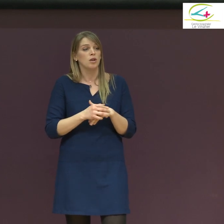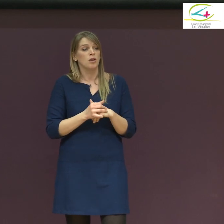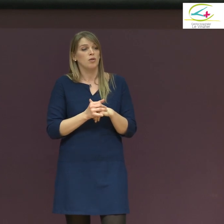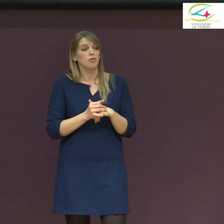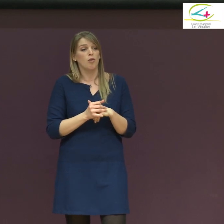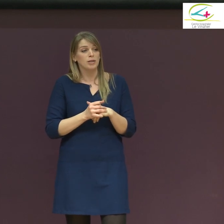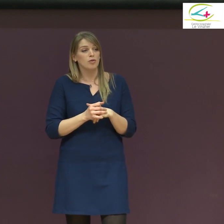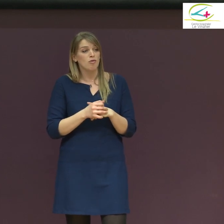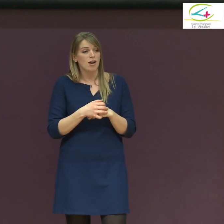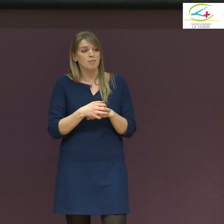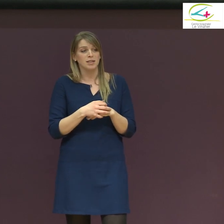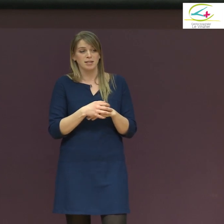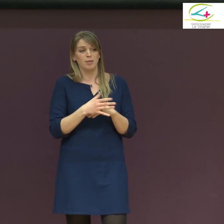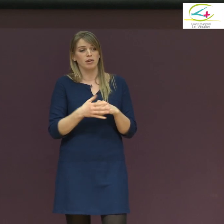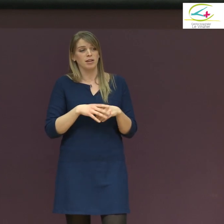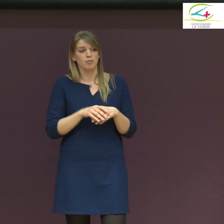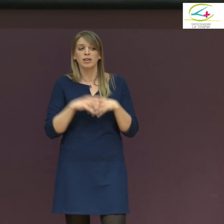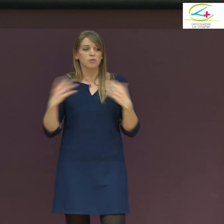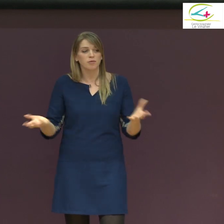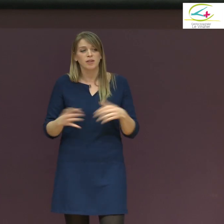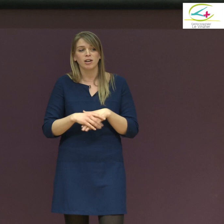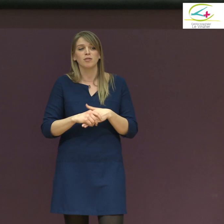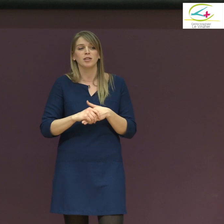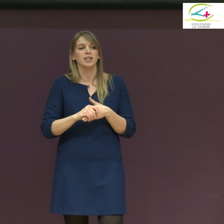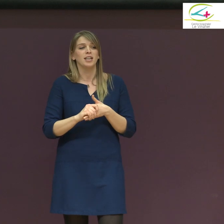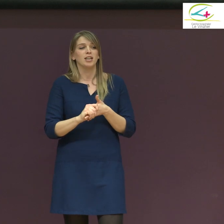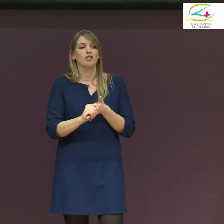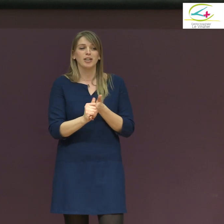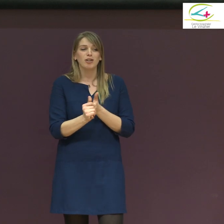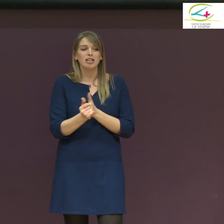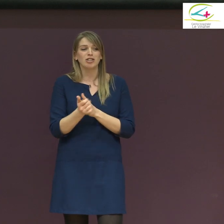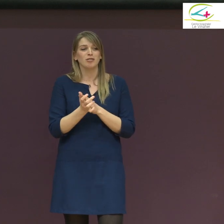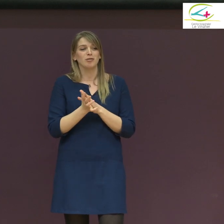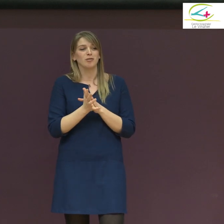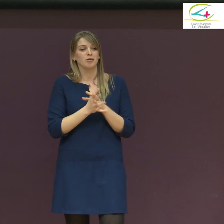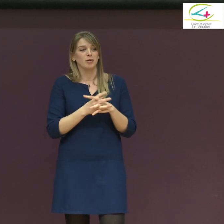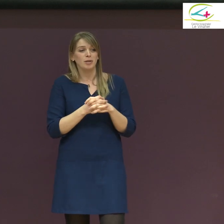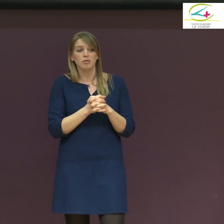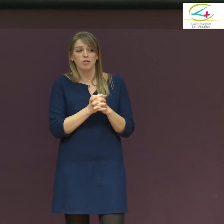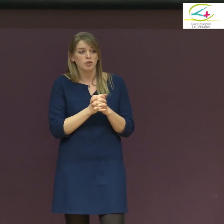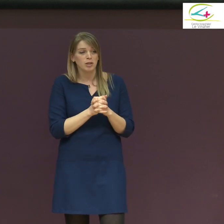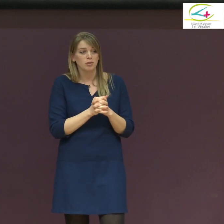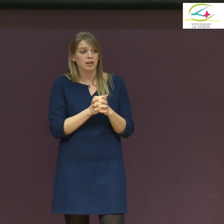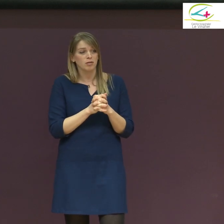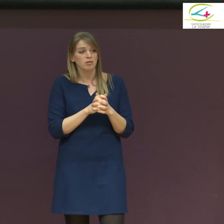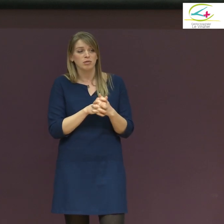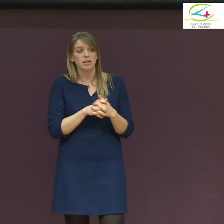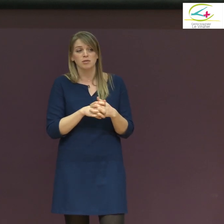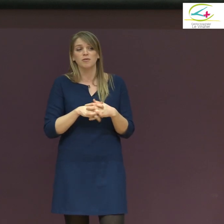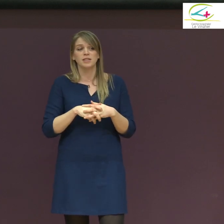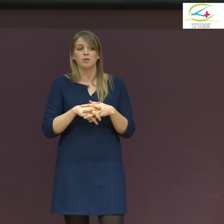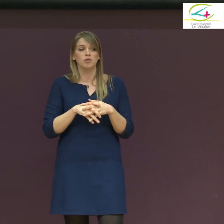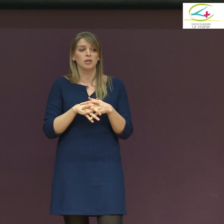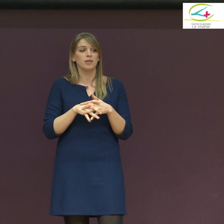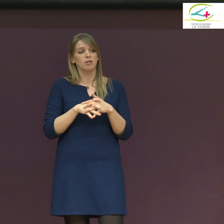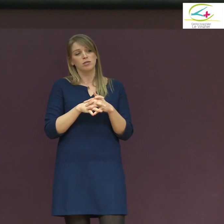dépression ou en baisse de morale, et ça peut être un début. Qu'est-ce qu'on fait voilà, dans les collèges, ils ont 9 semaines de vacances, ok, qu'est-ce